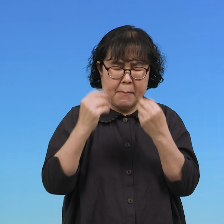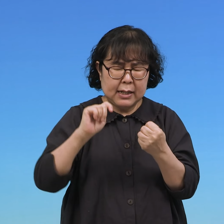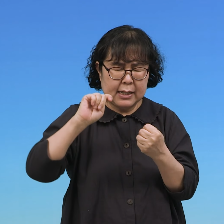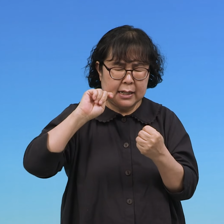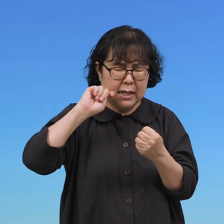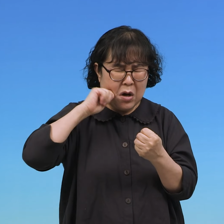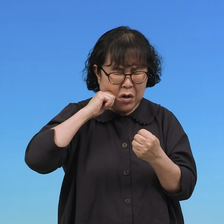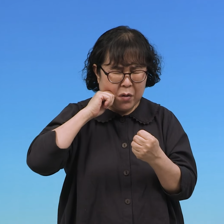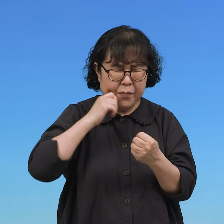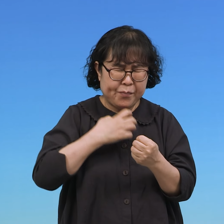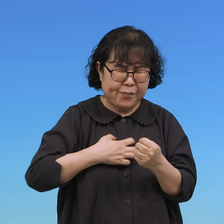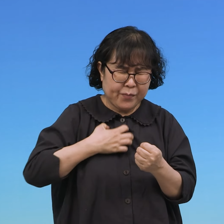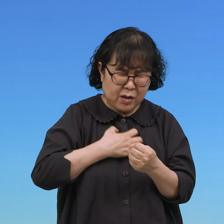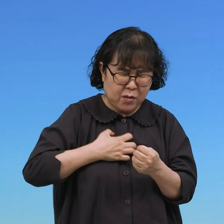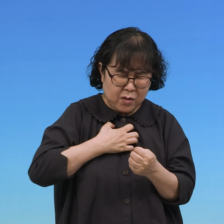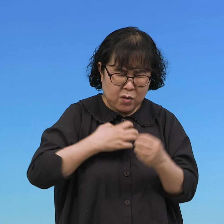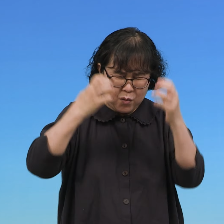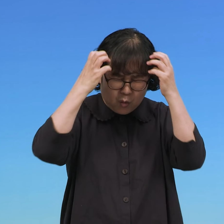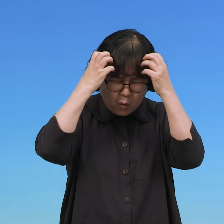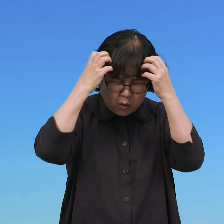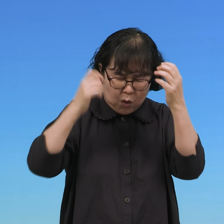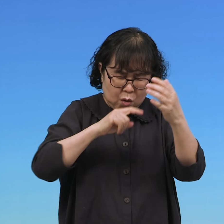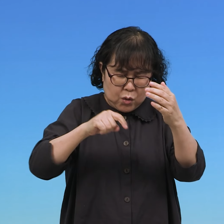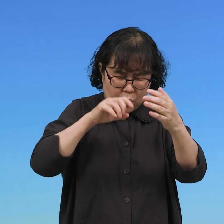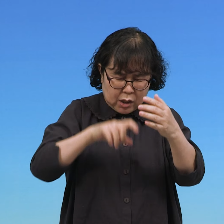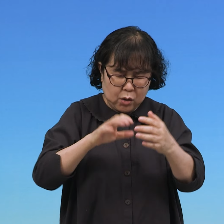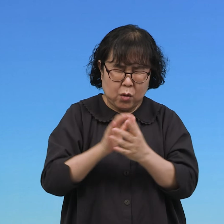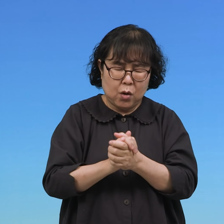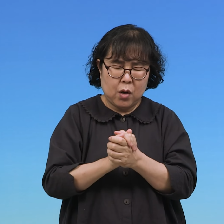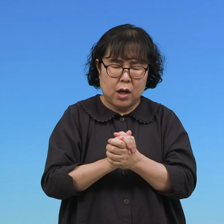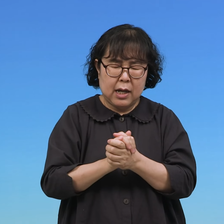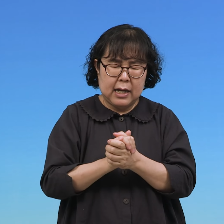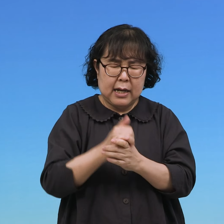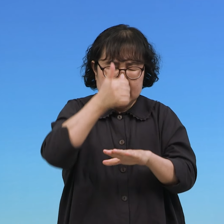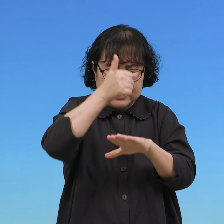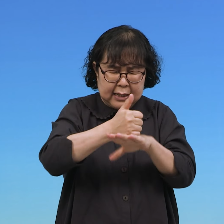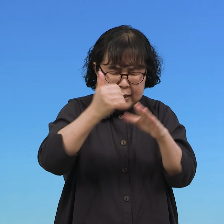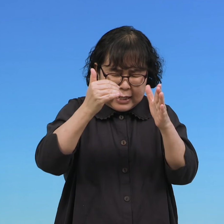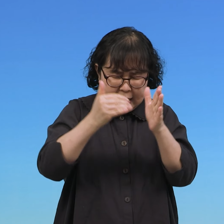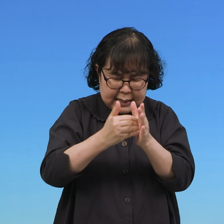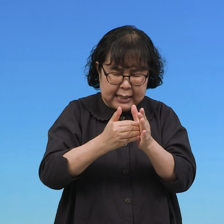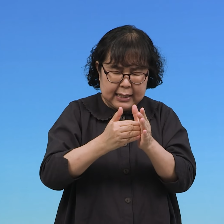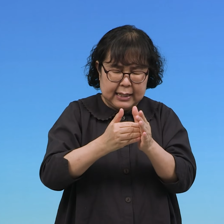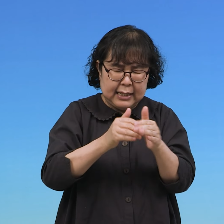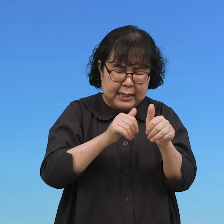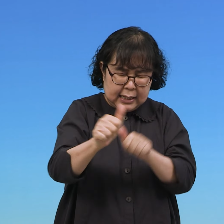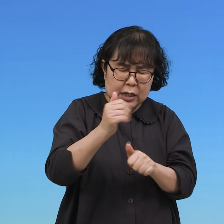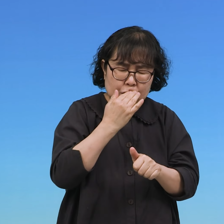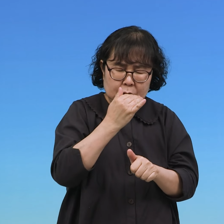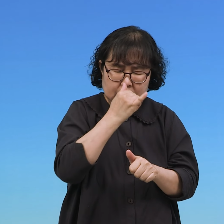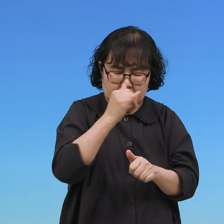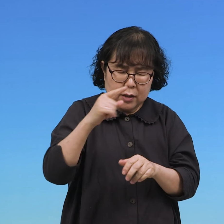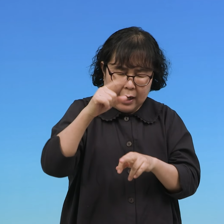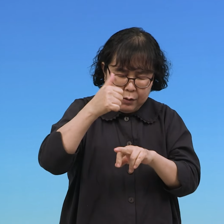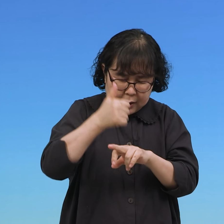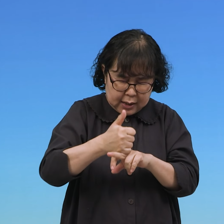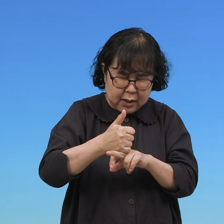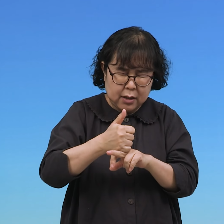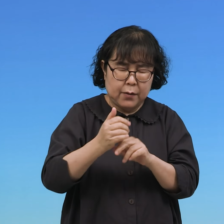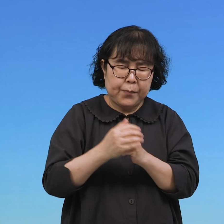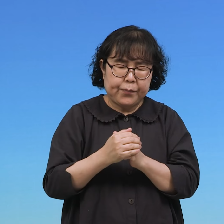수많은 시련과 아픔과 연단 속에서도 끝끝내 굴복하지 않고 일어설 수 있었던 것처럼 하나님